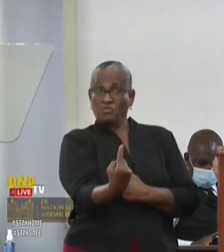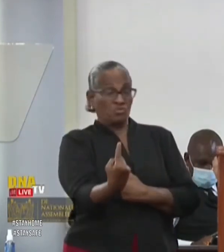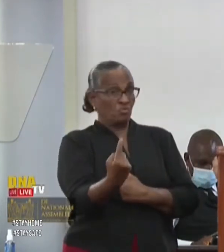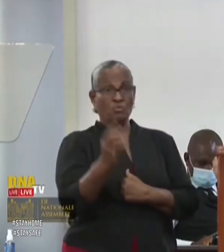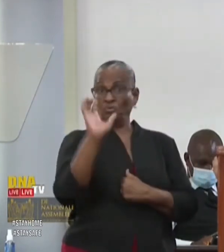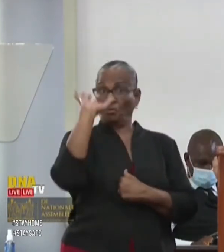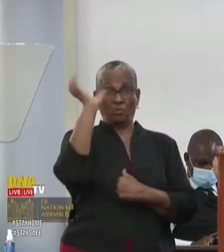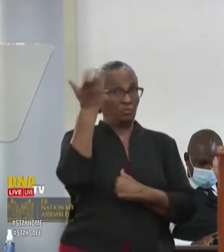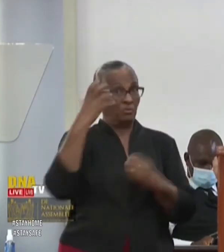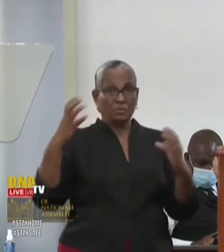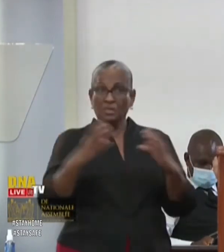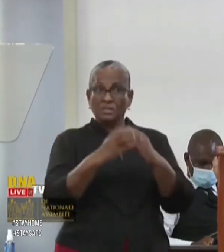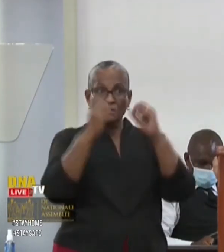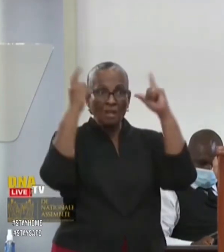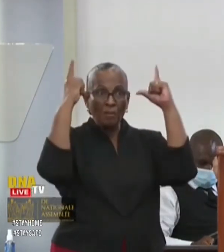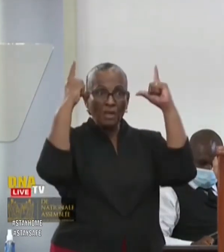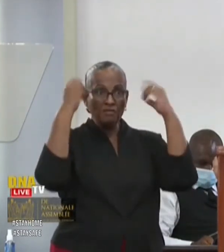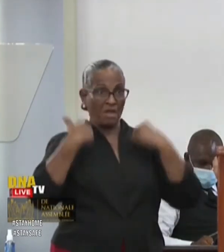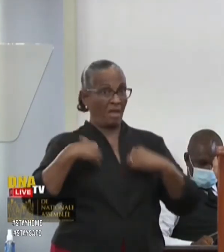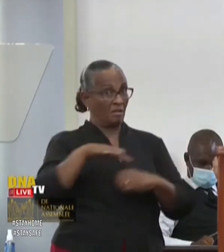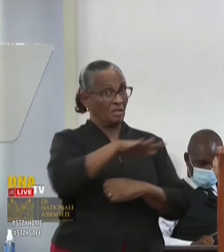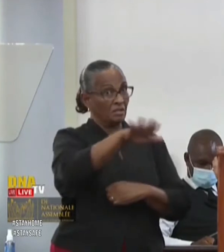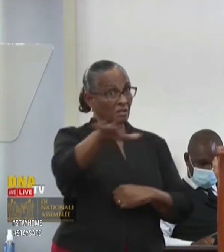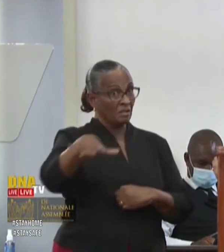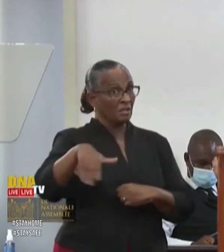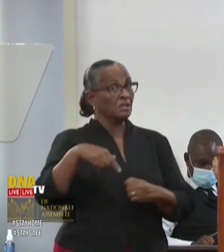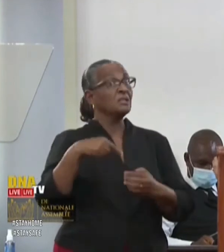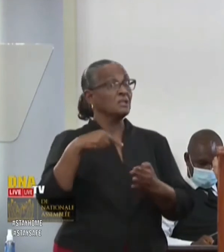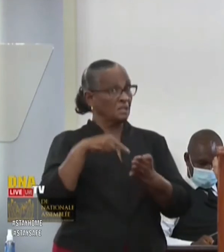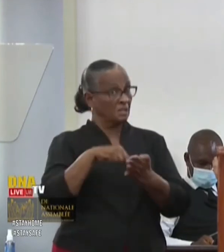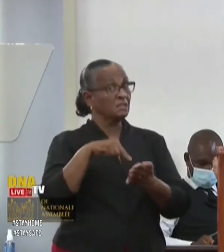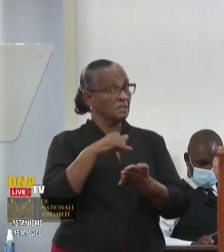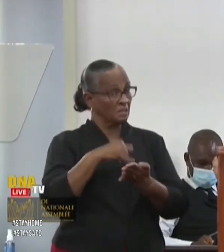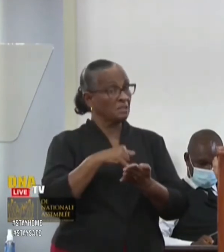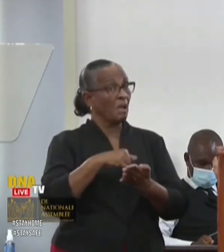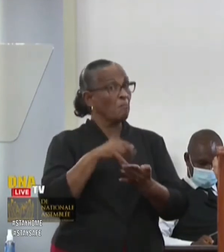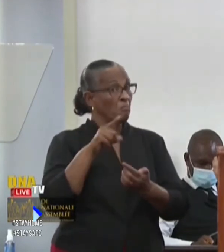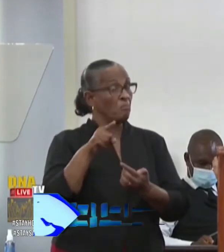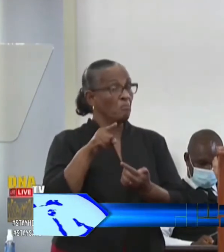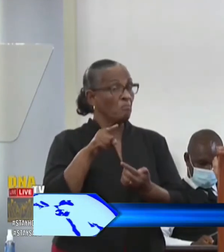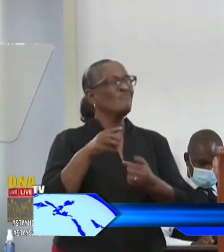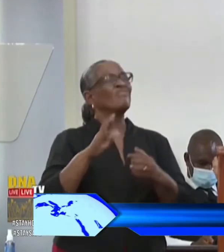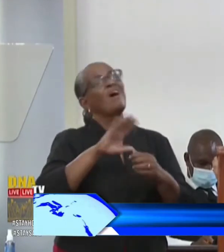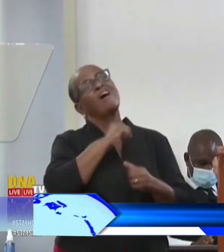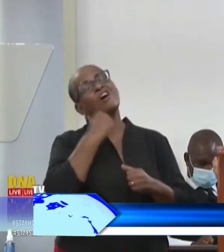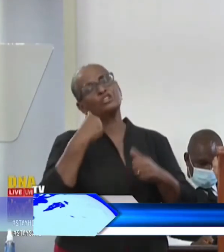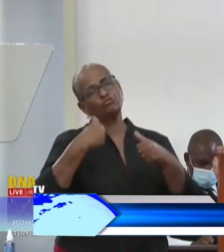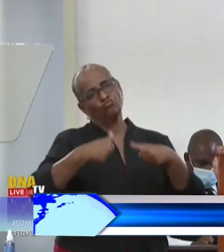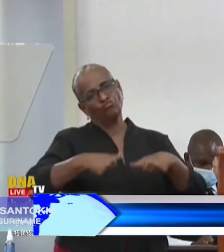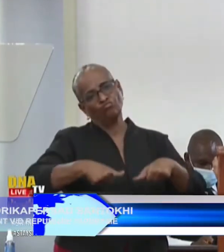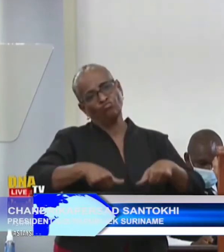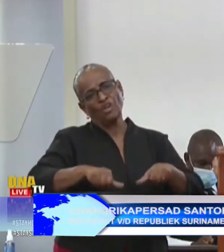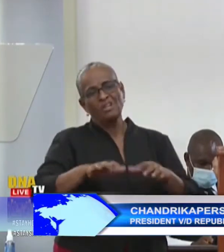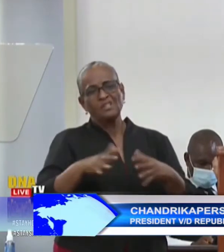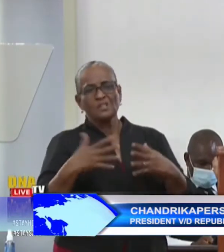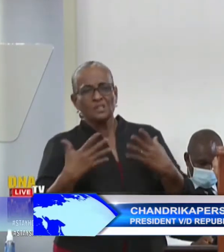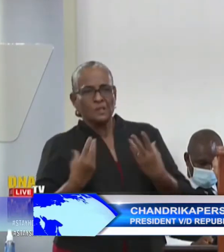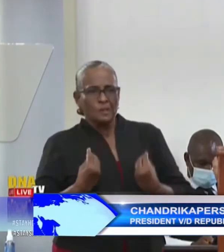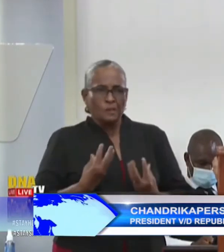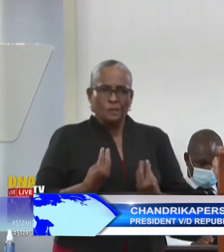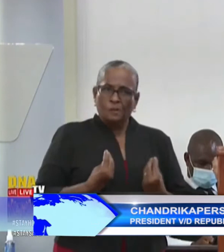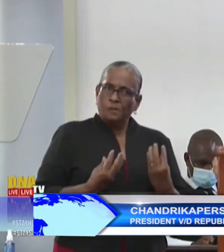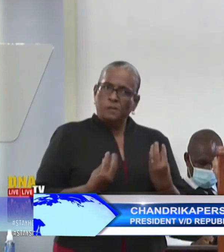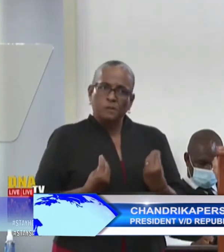multiculturele samenleving en de stem van het volk worden vaak onder druk. Of staan weerloos tegen de arrogantie